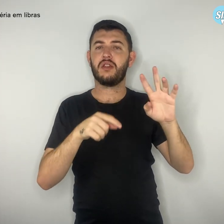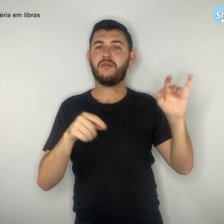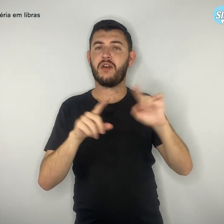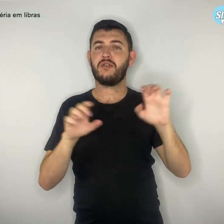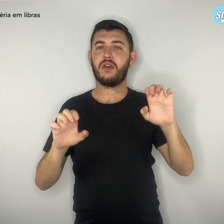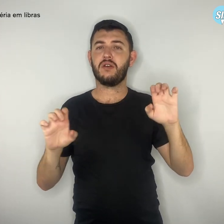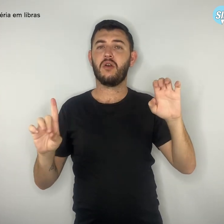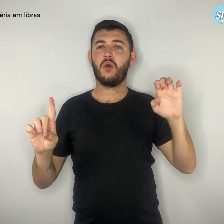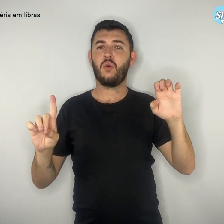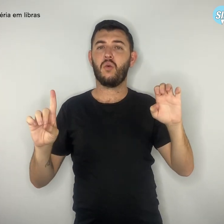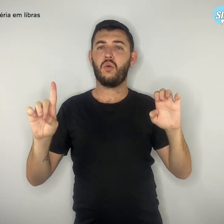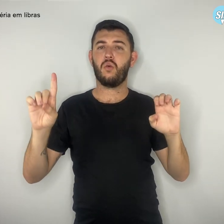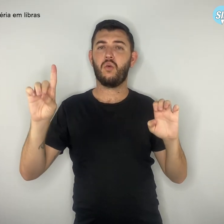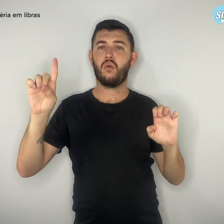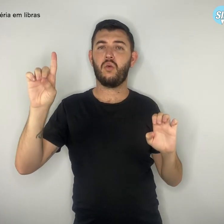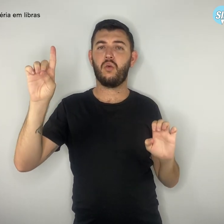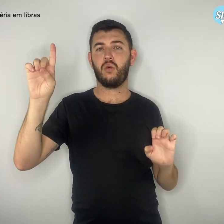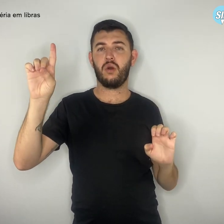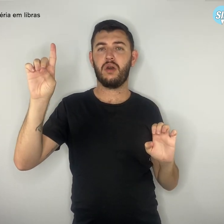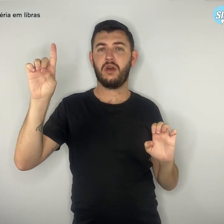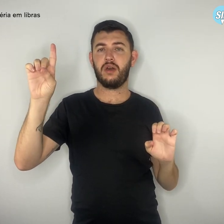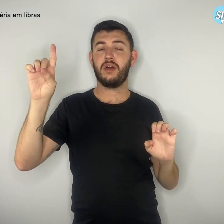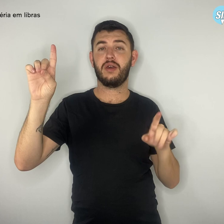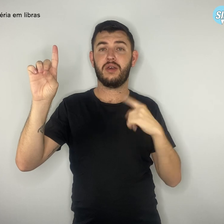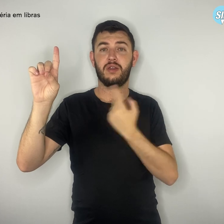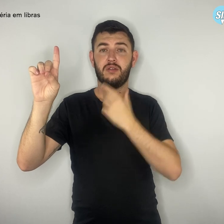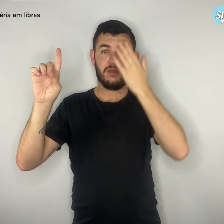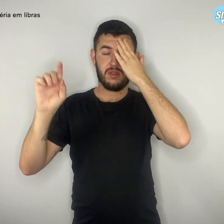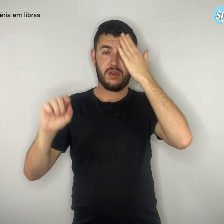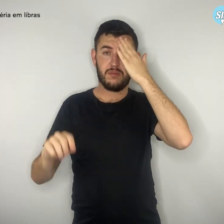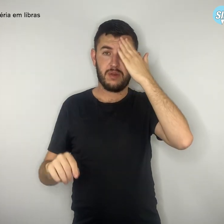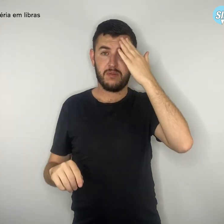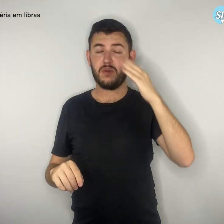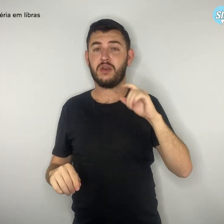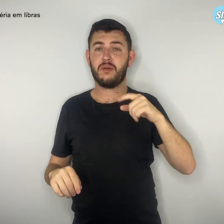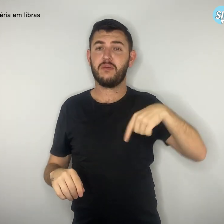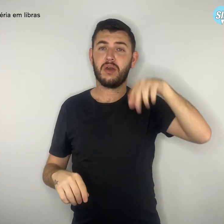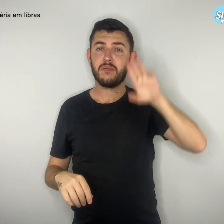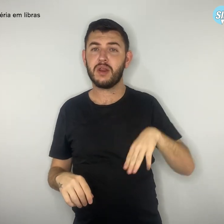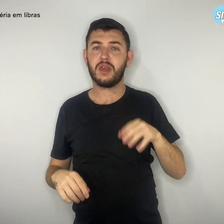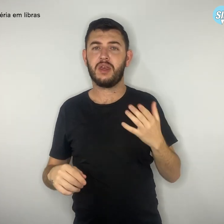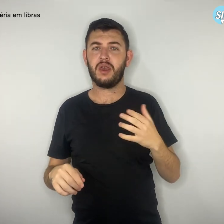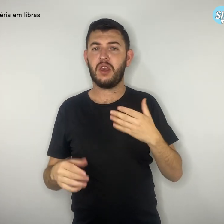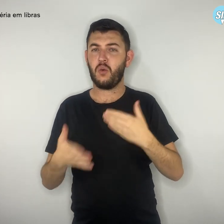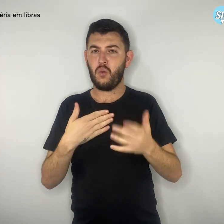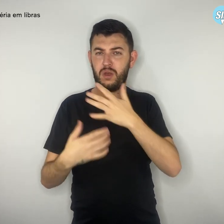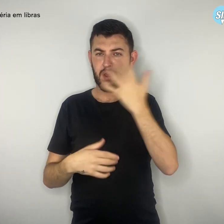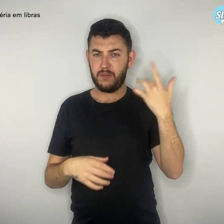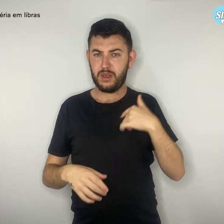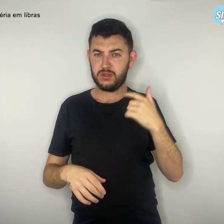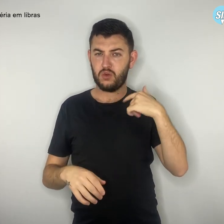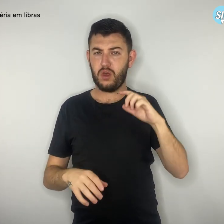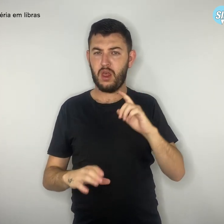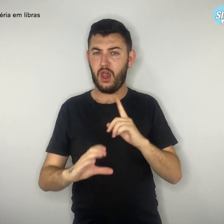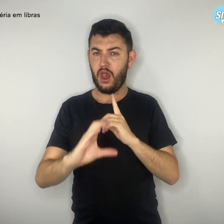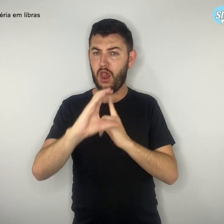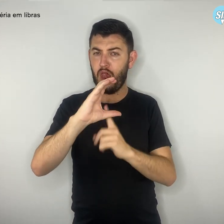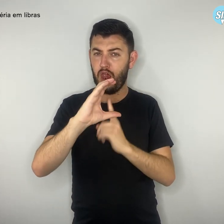fragilizada vai pender para a extrema-direita, para quem qualquer um é comunista. Isso não é